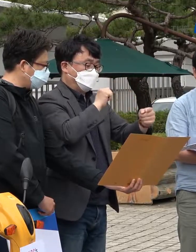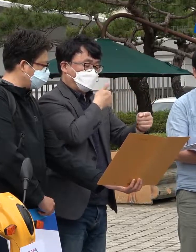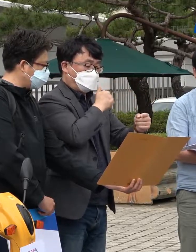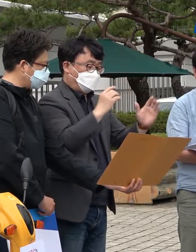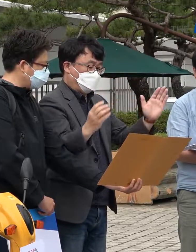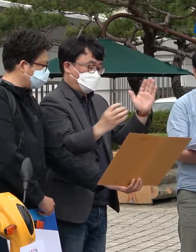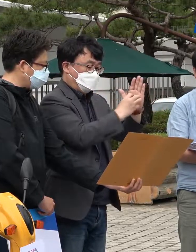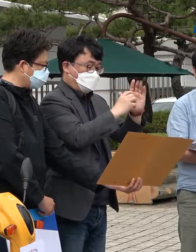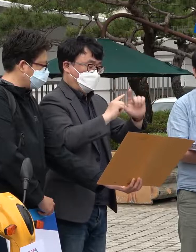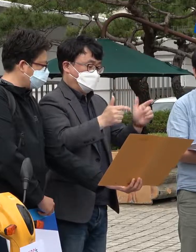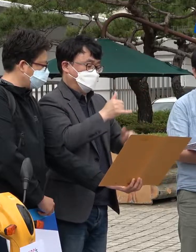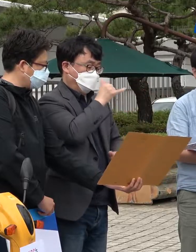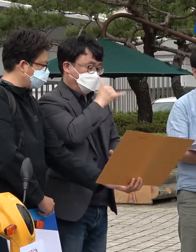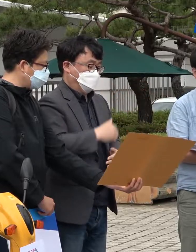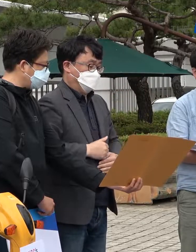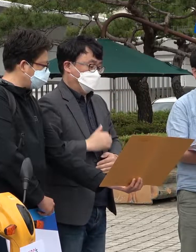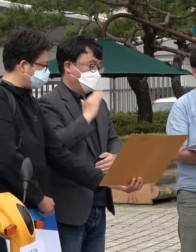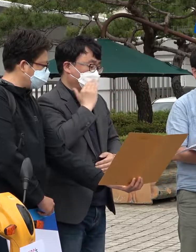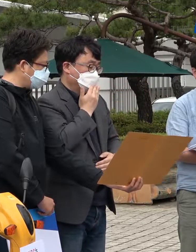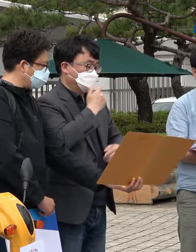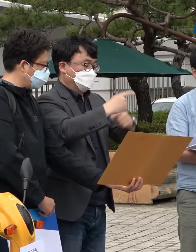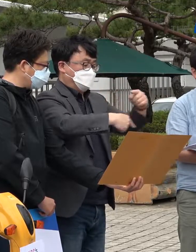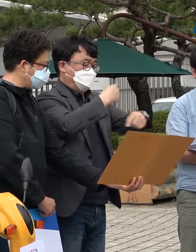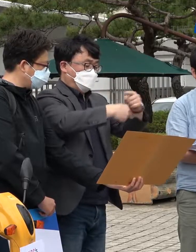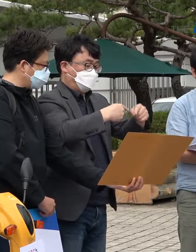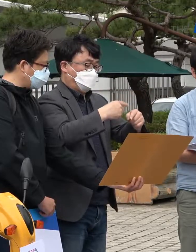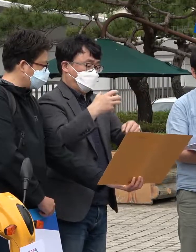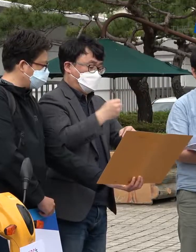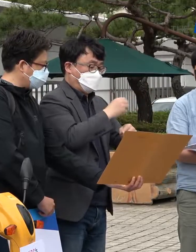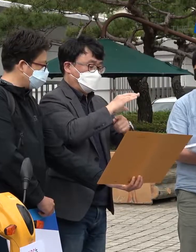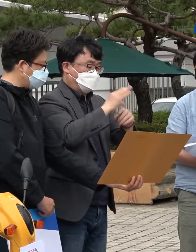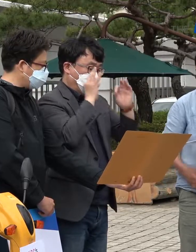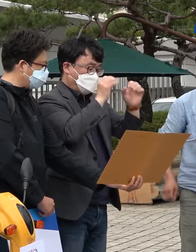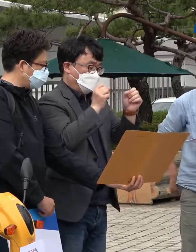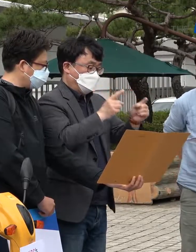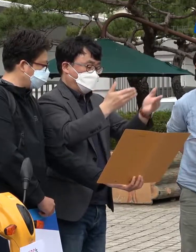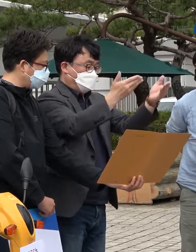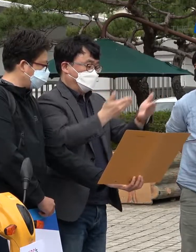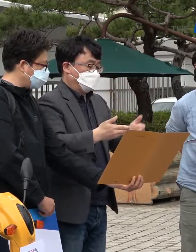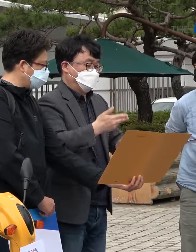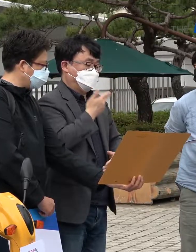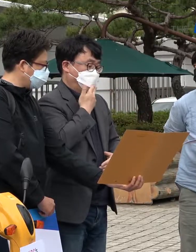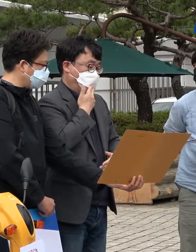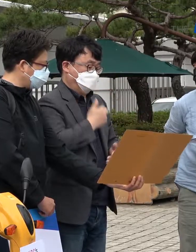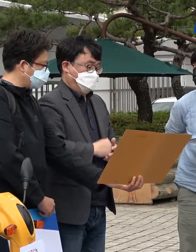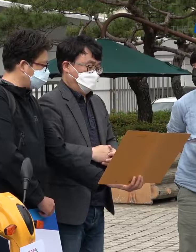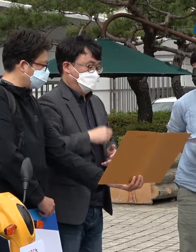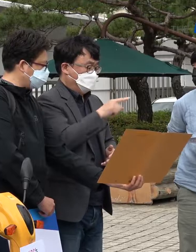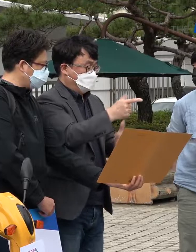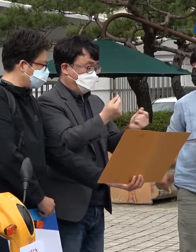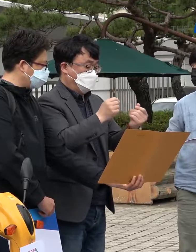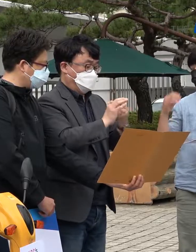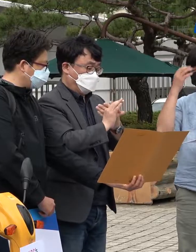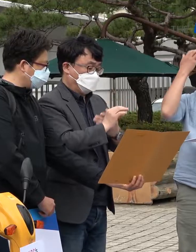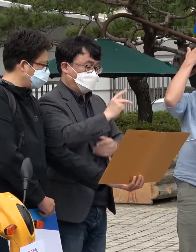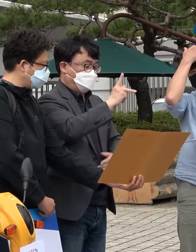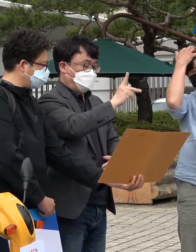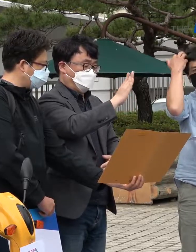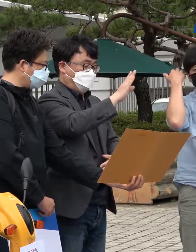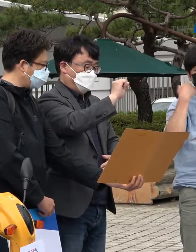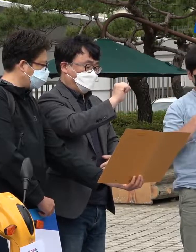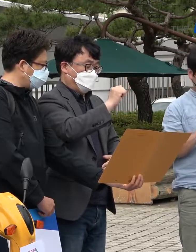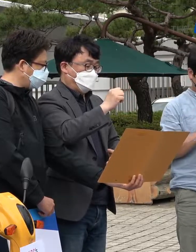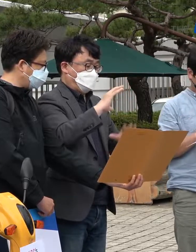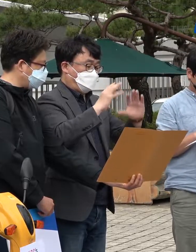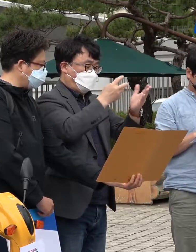9시 뉴스에 서통역을 하지 않고 있습니다. 농인들이 수어로 방송을 볼 기회를 주지 않고 있습니다. 이렇게